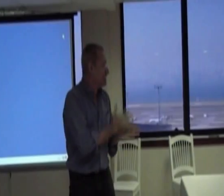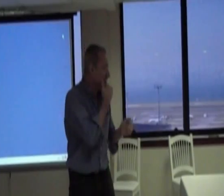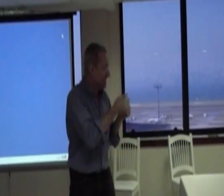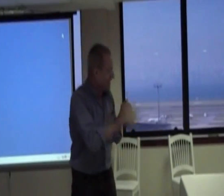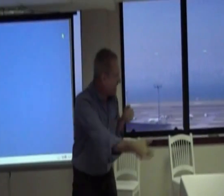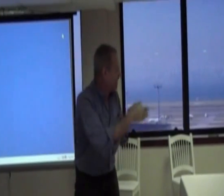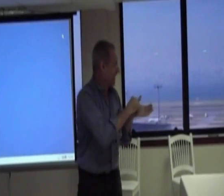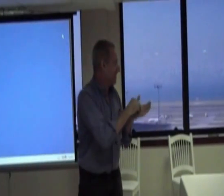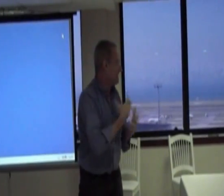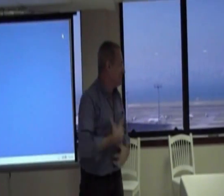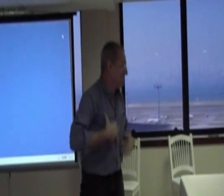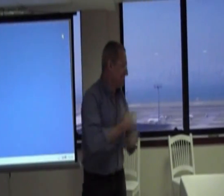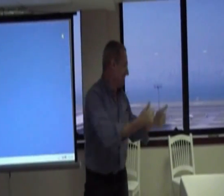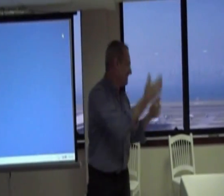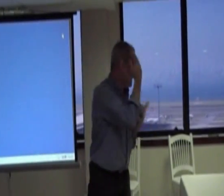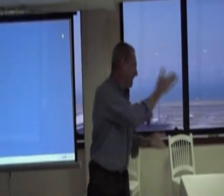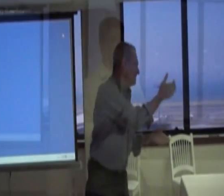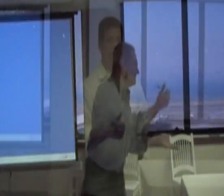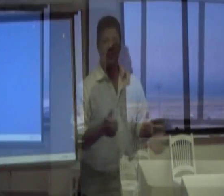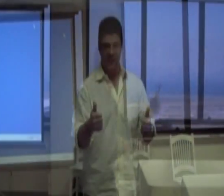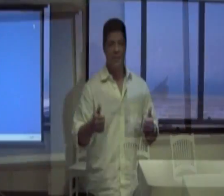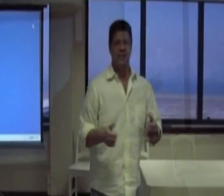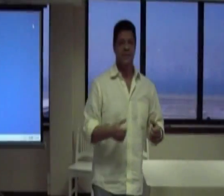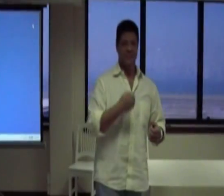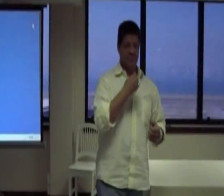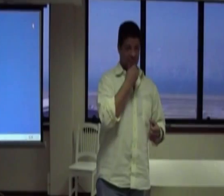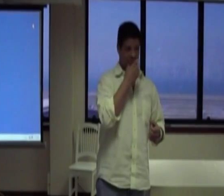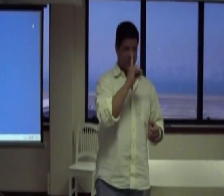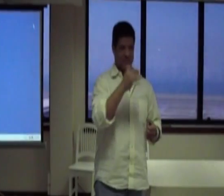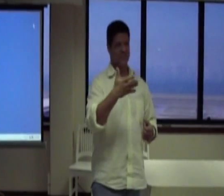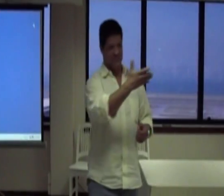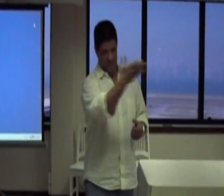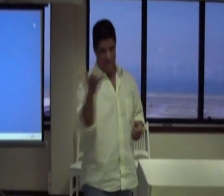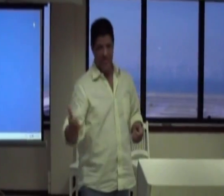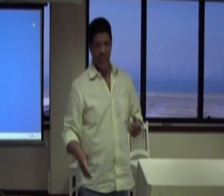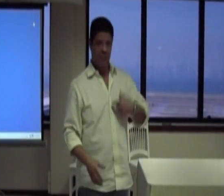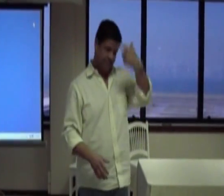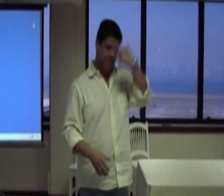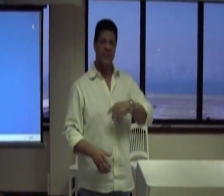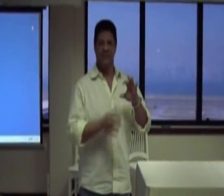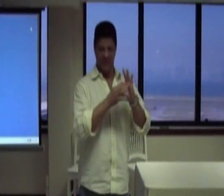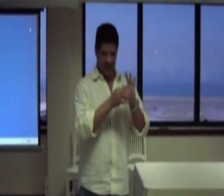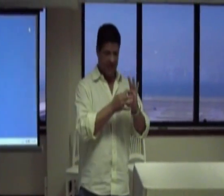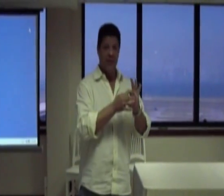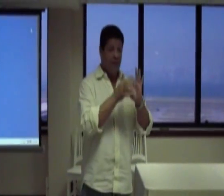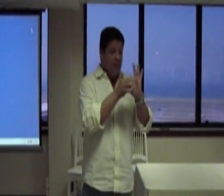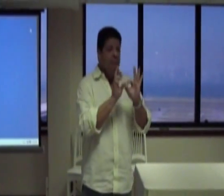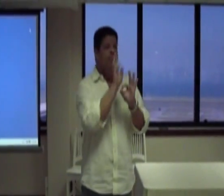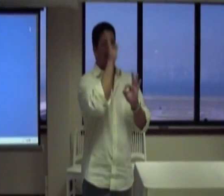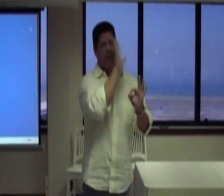Infelizmente, o tempo está esgotado. É muita sociedade. Bom dia a todos presentes. Representando